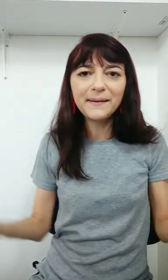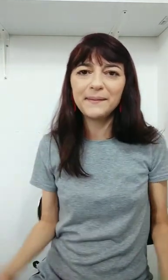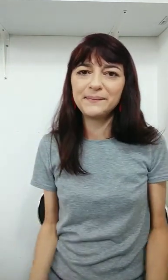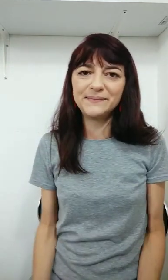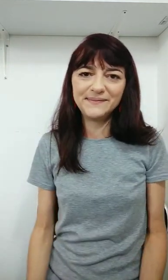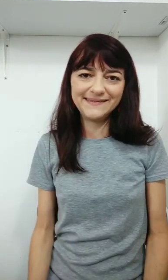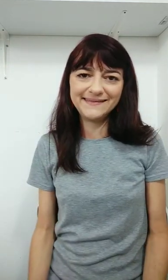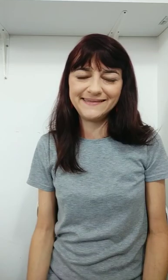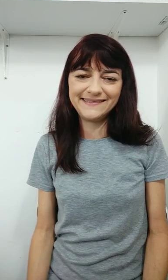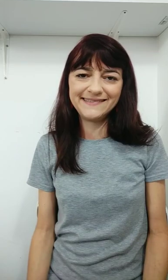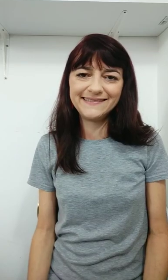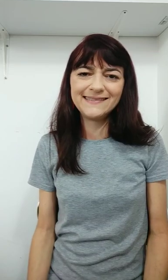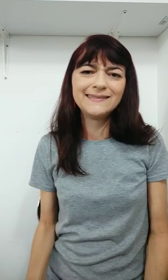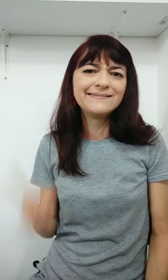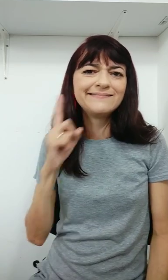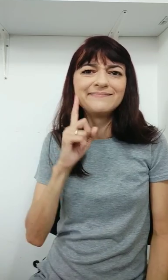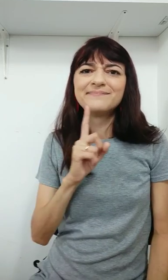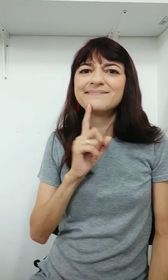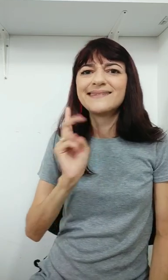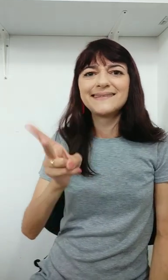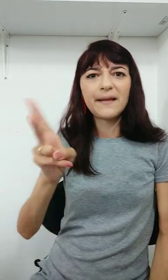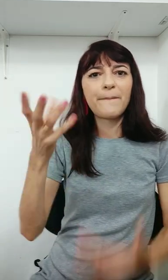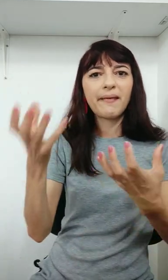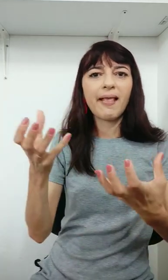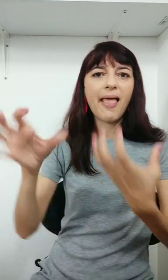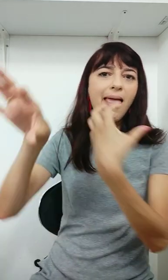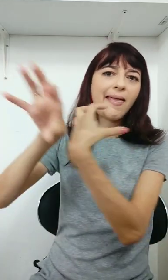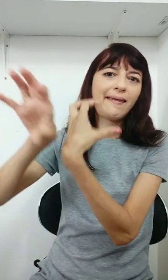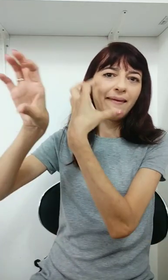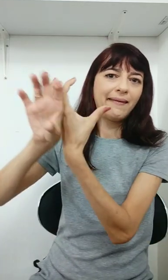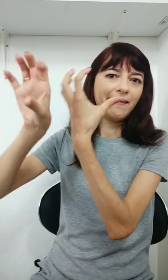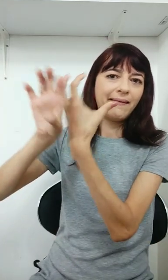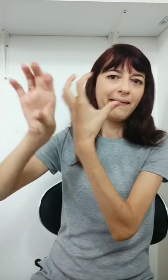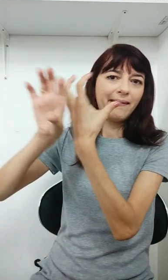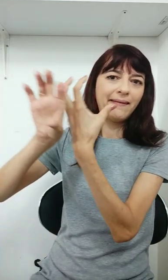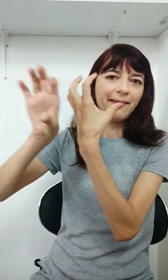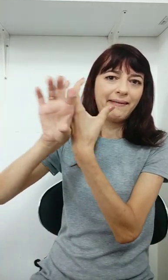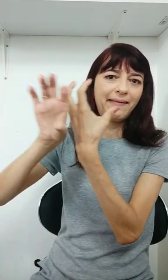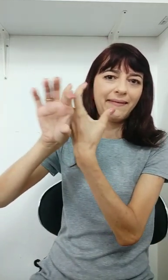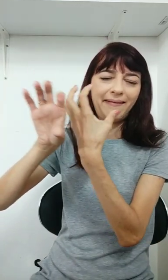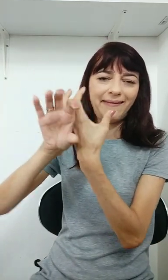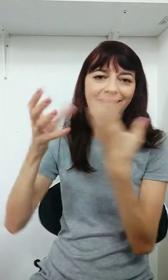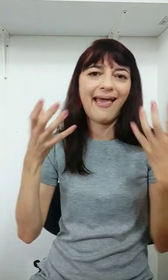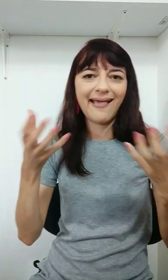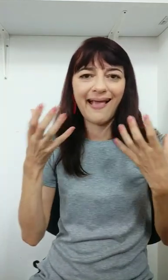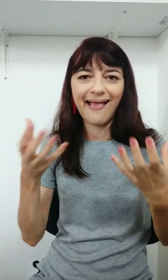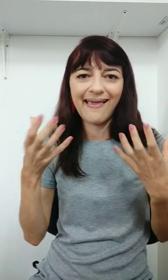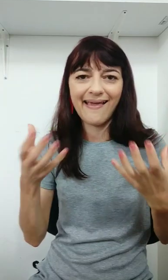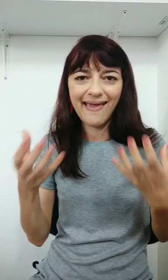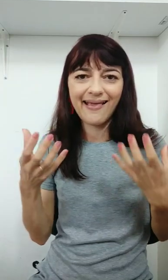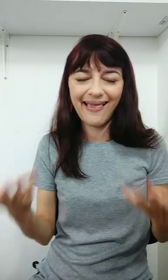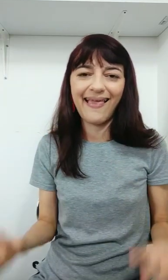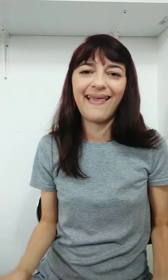vivam melhor. Por exemplo, dos surdos utilizarem, por exemplo, videochamada sempre, né? Nós sempre queremos